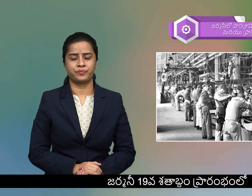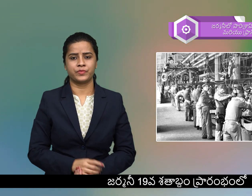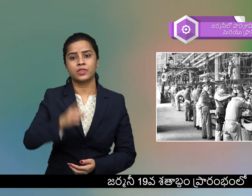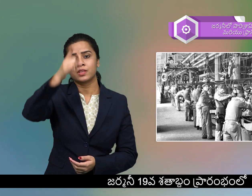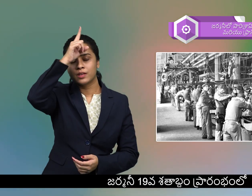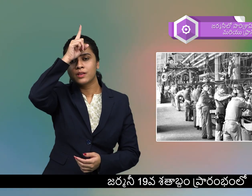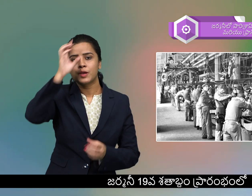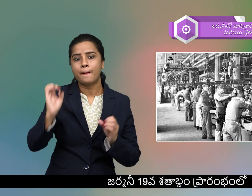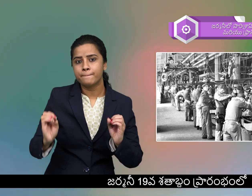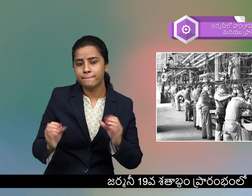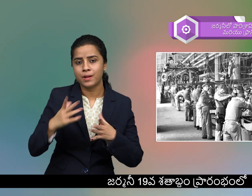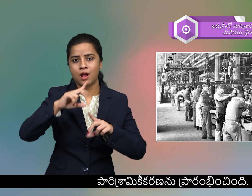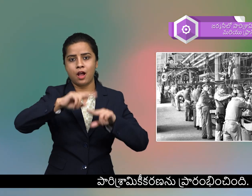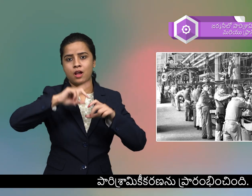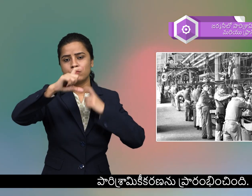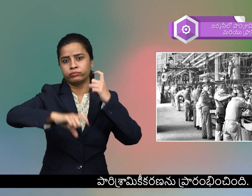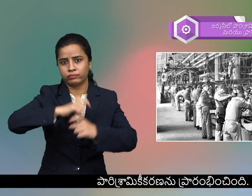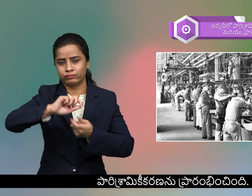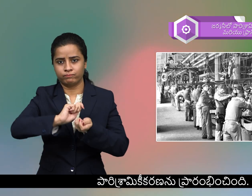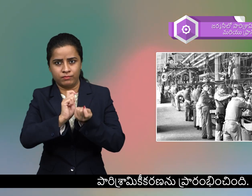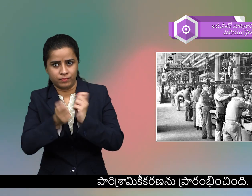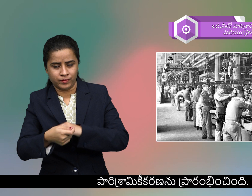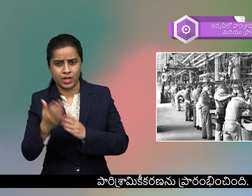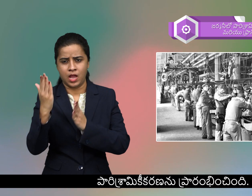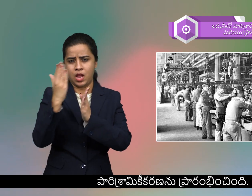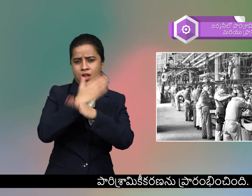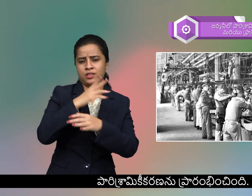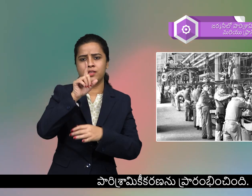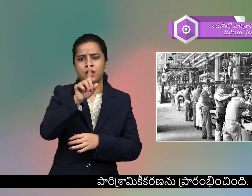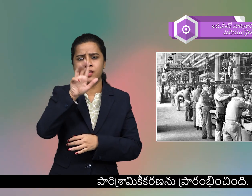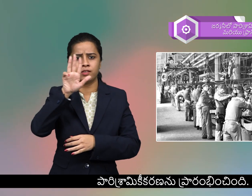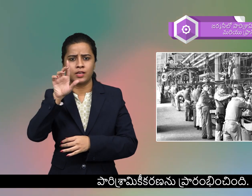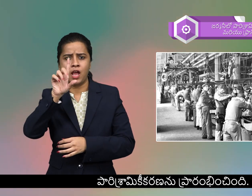జర్మనీ 19వ శతాబ్దం ప్రారంభంలో పారిశ్రామికీకరణను ప్రారంభించింది.